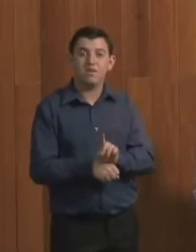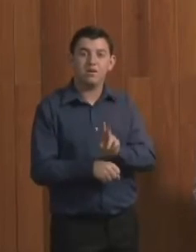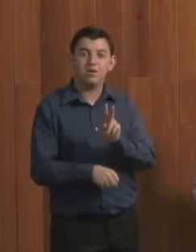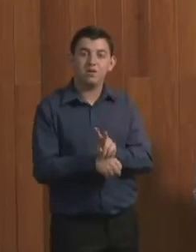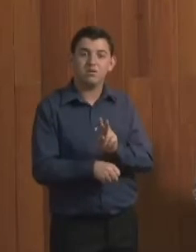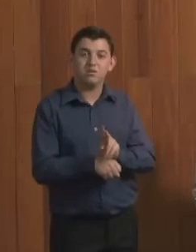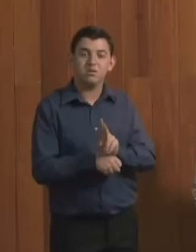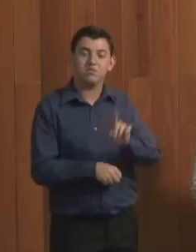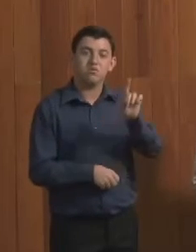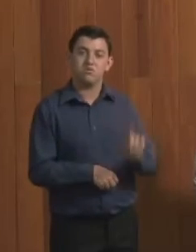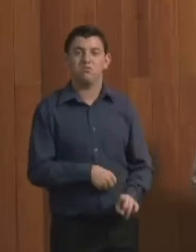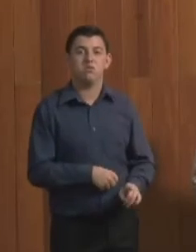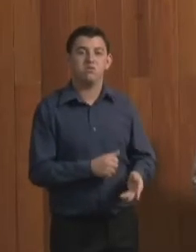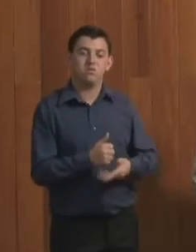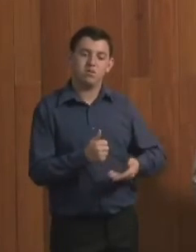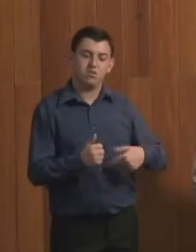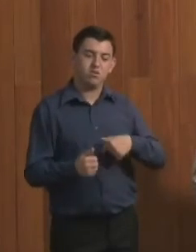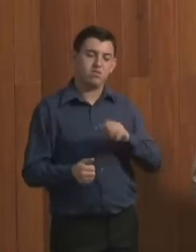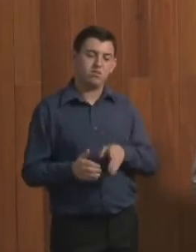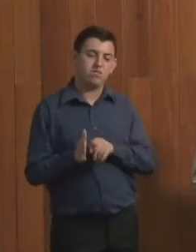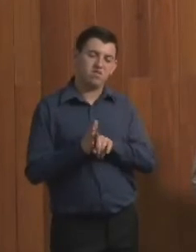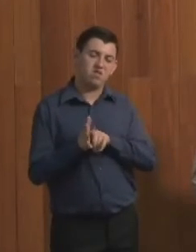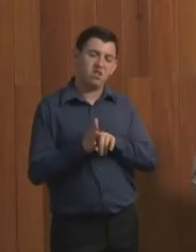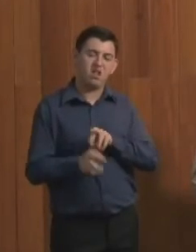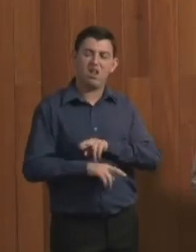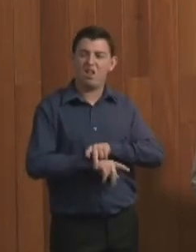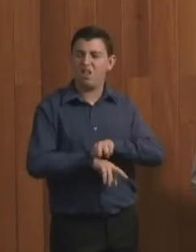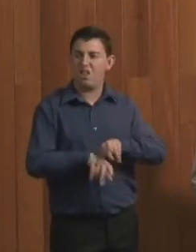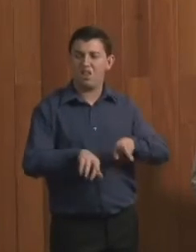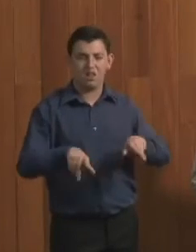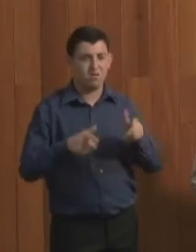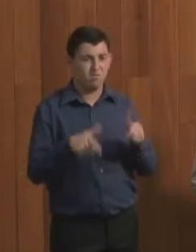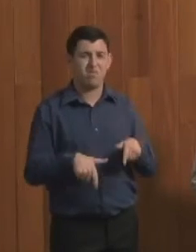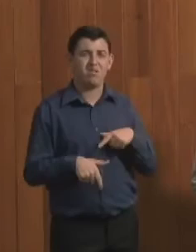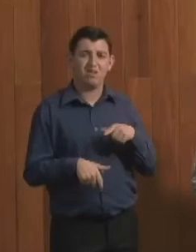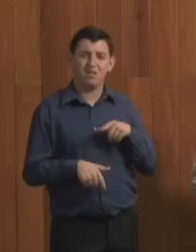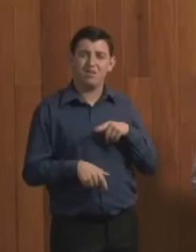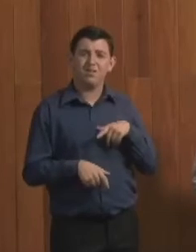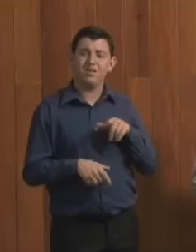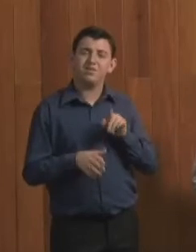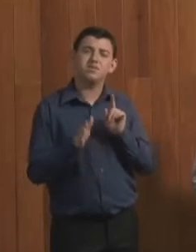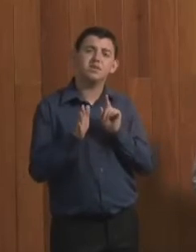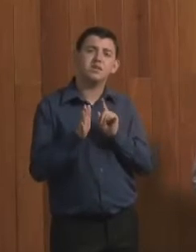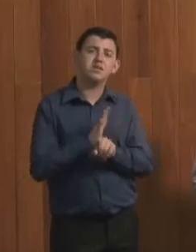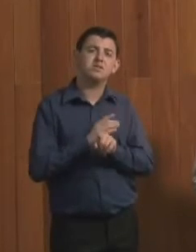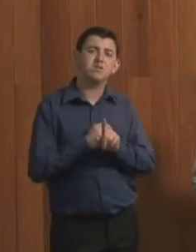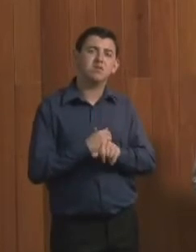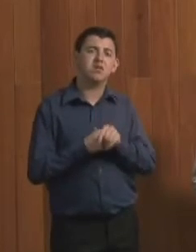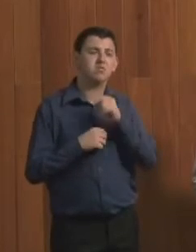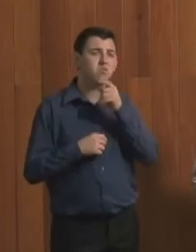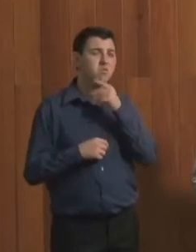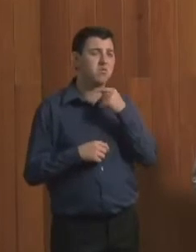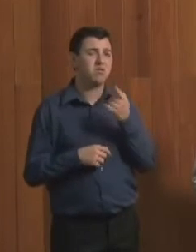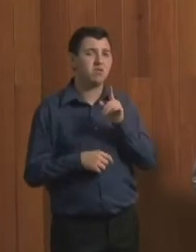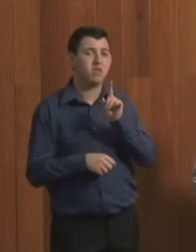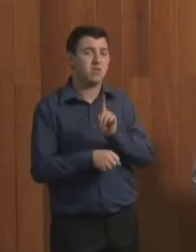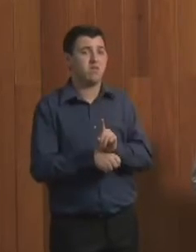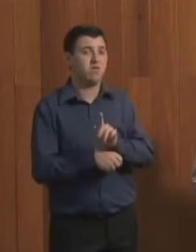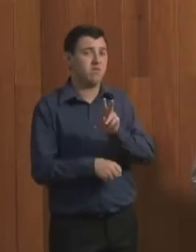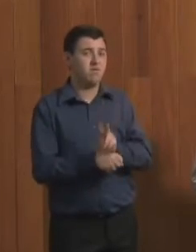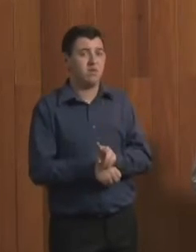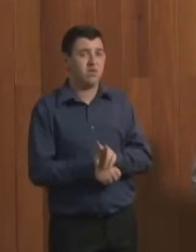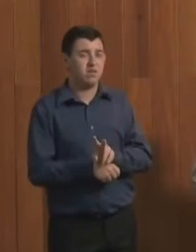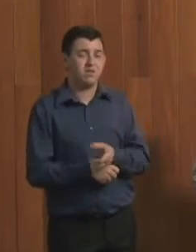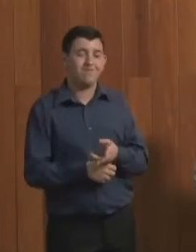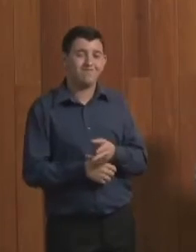Nós verificamos que, em muitos locais, essa questão de defesa dos direitos dessas populações são muito frágeis ainda,